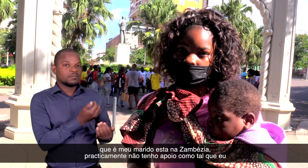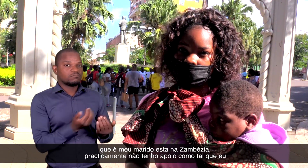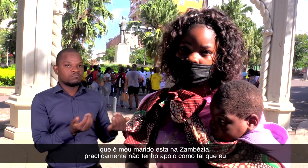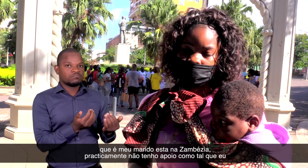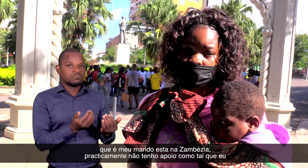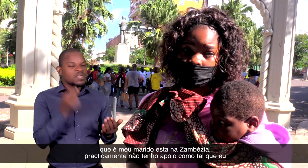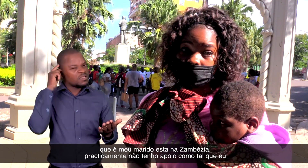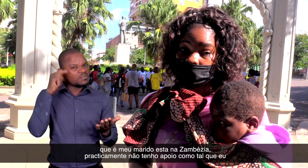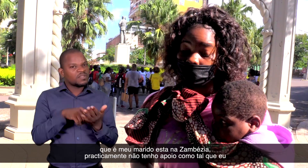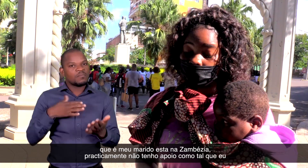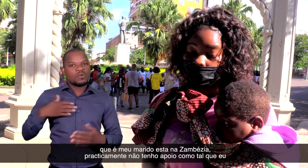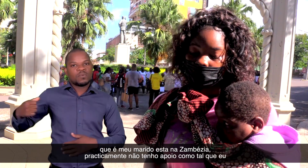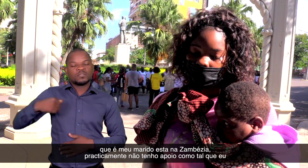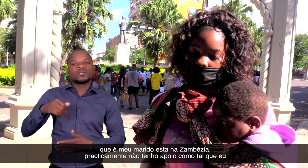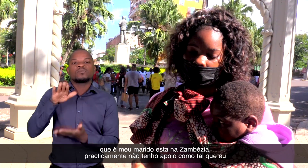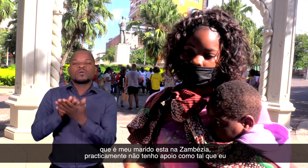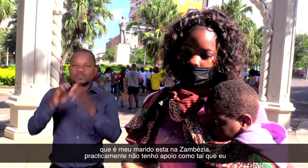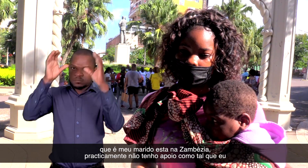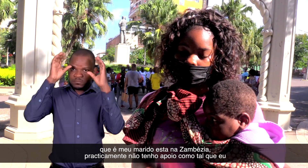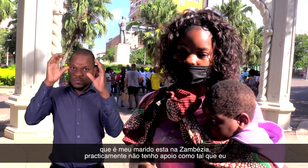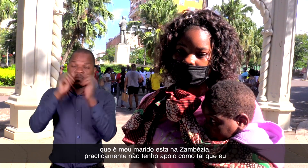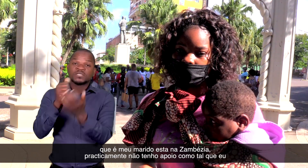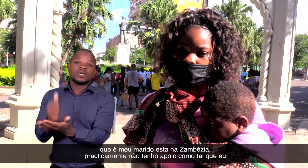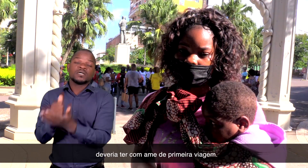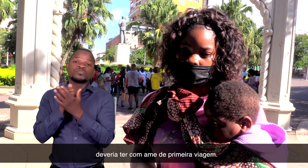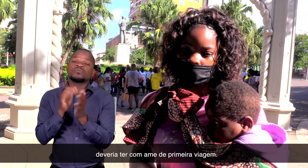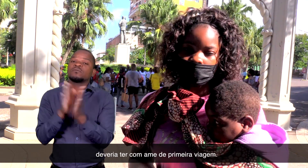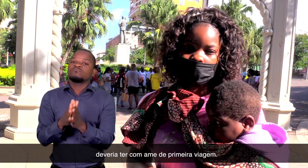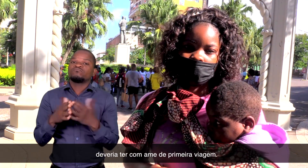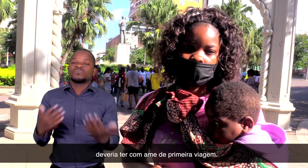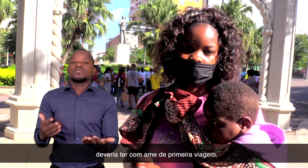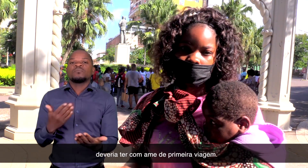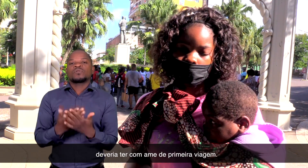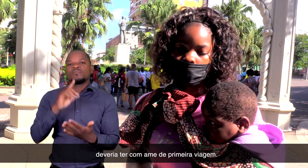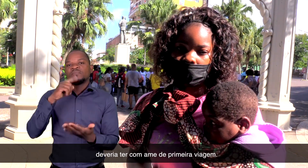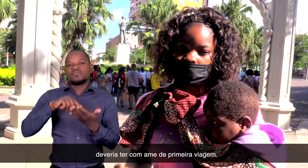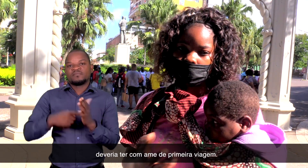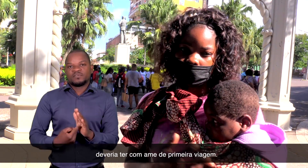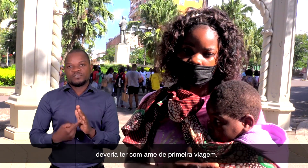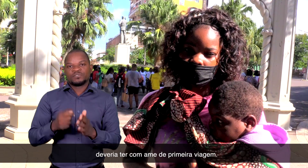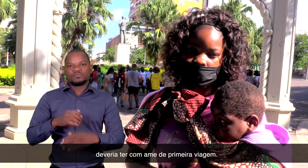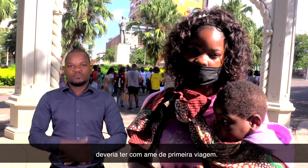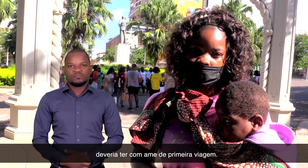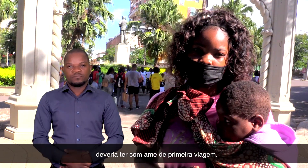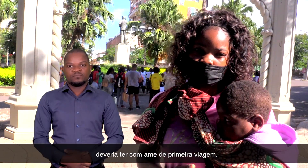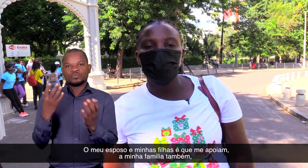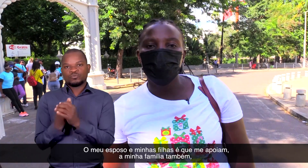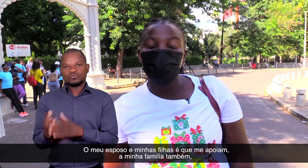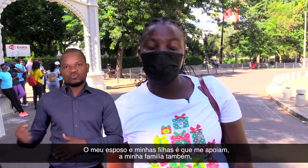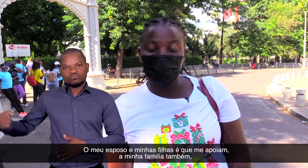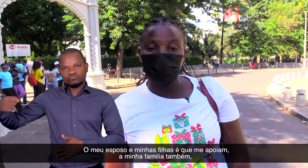na Zambésia. Praticamente, eu não tenho aquele apoio como tal, que eu deveria ter como mãe da primeira viagem.